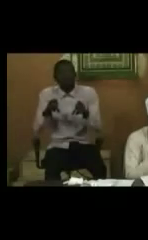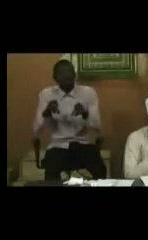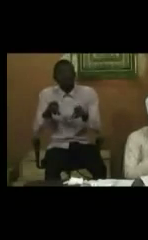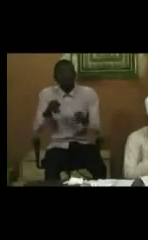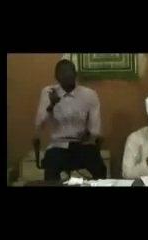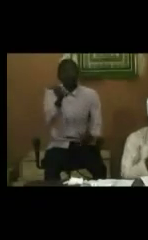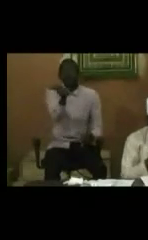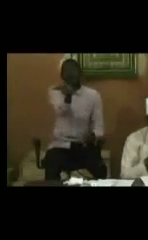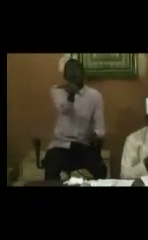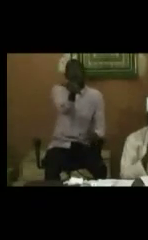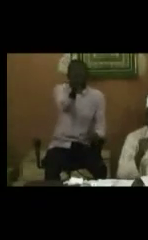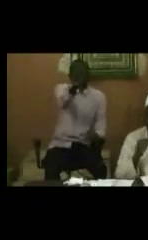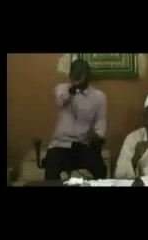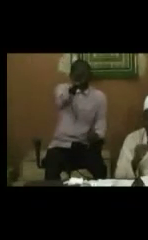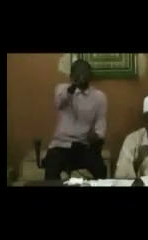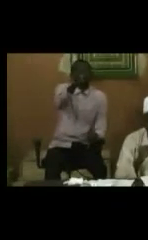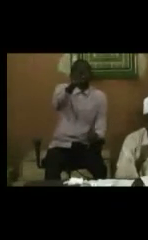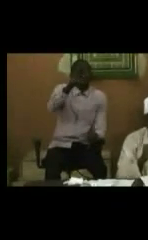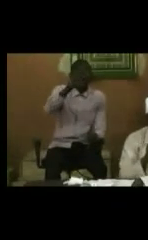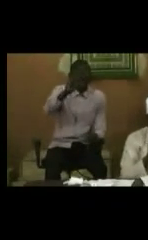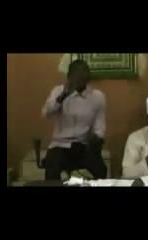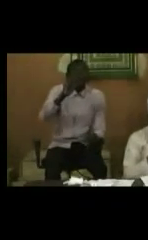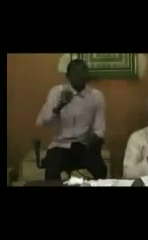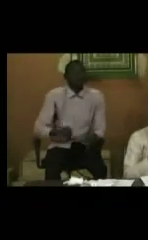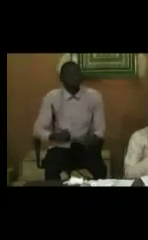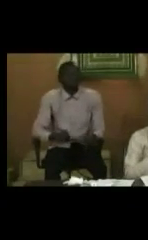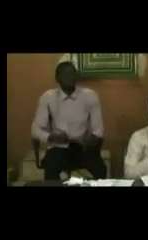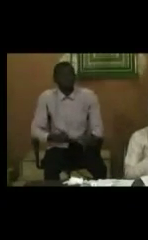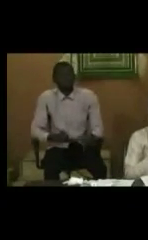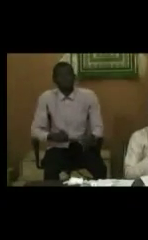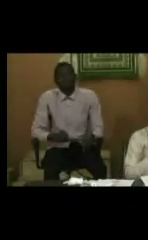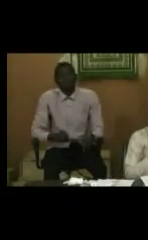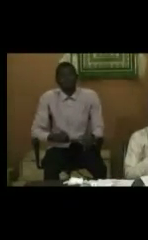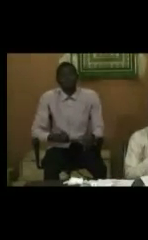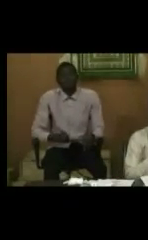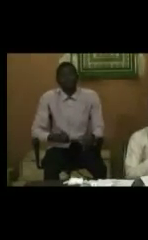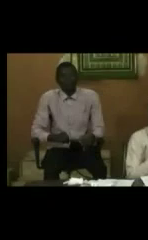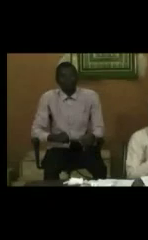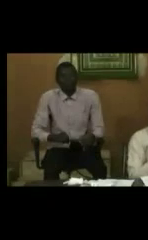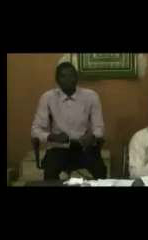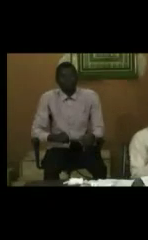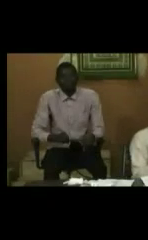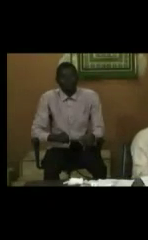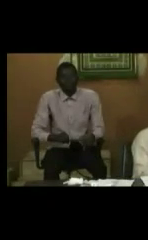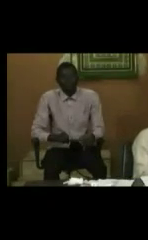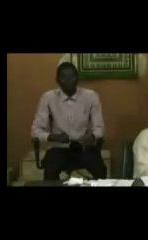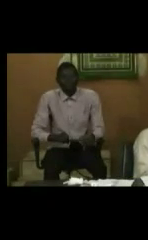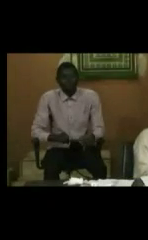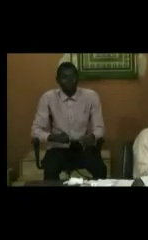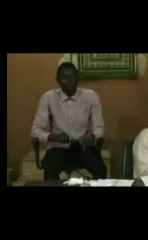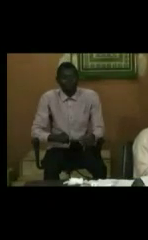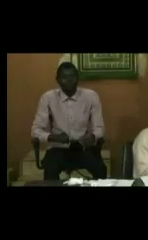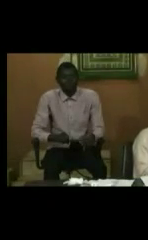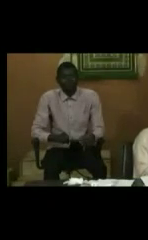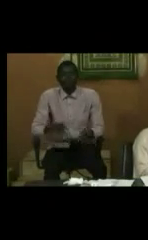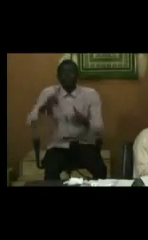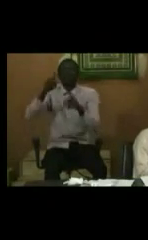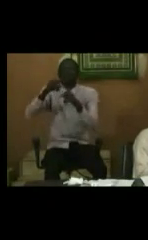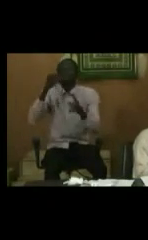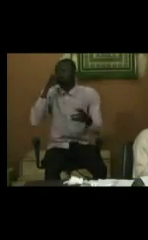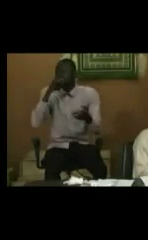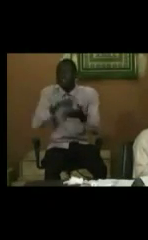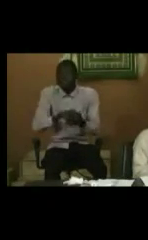fi nira kan inire bi gwera bagin yato sento mama wa aramu